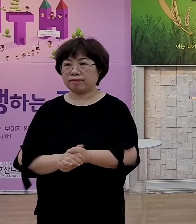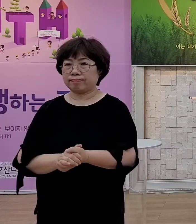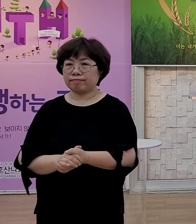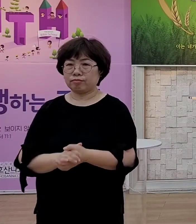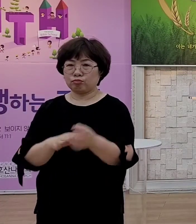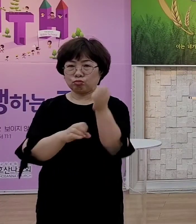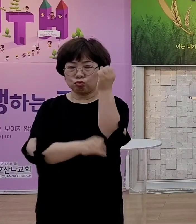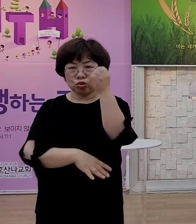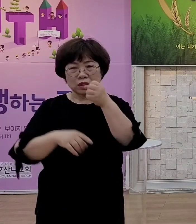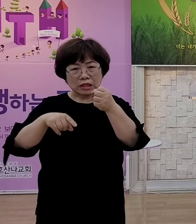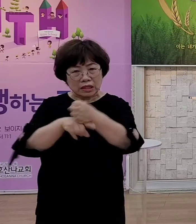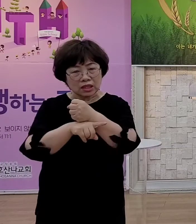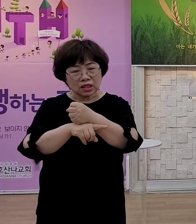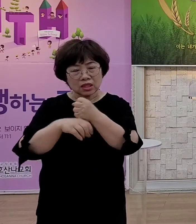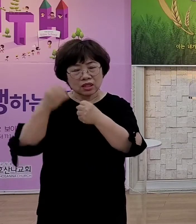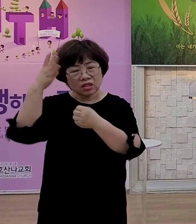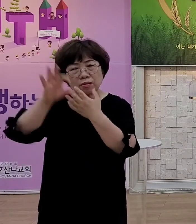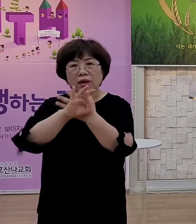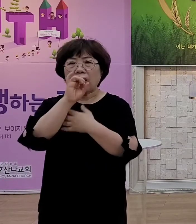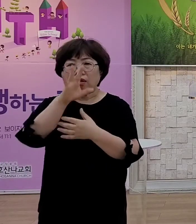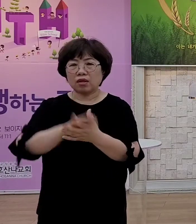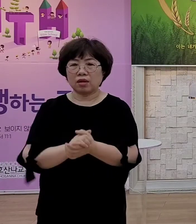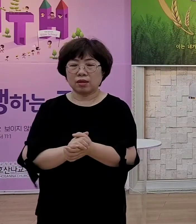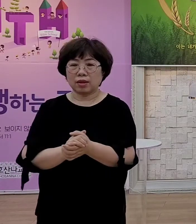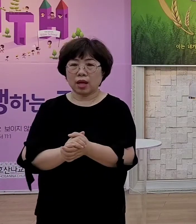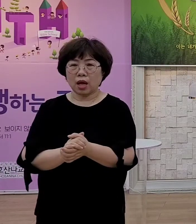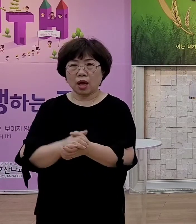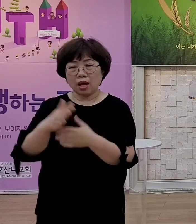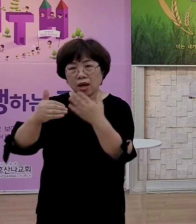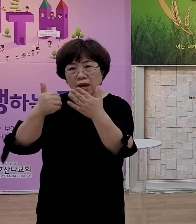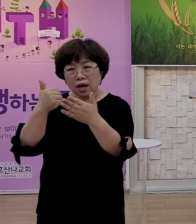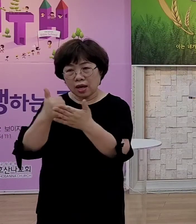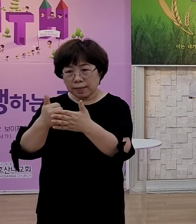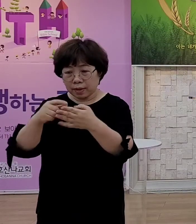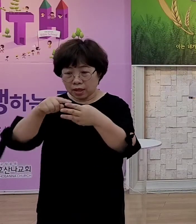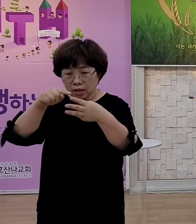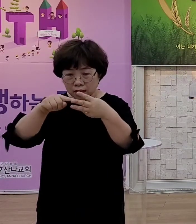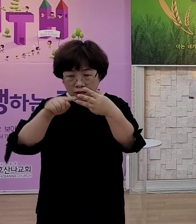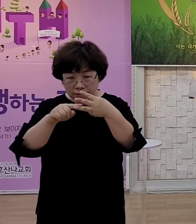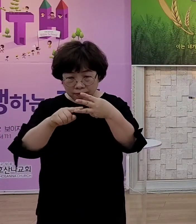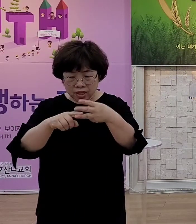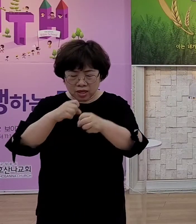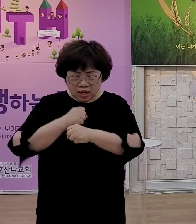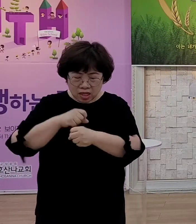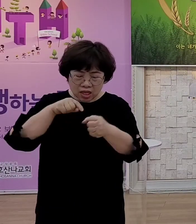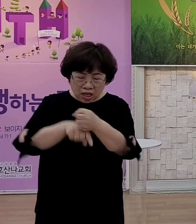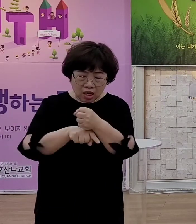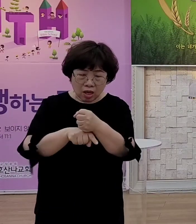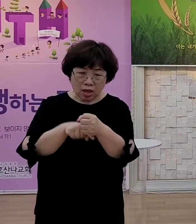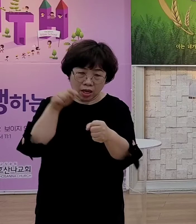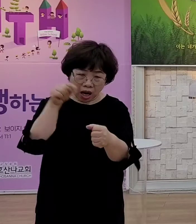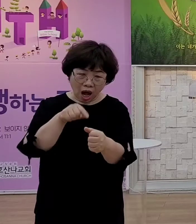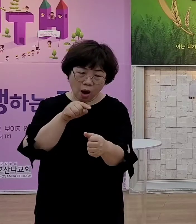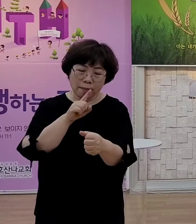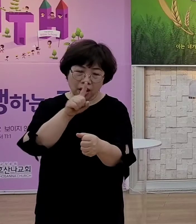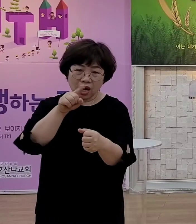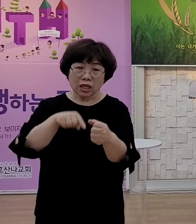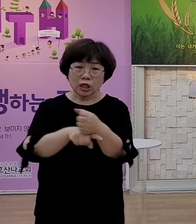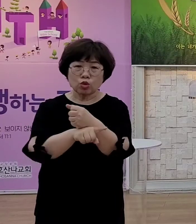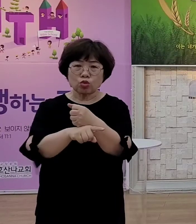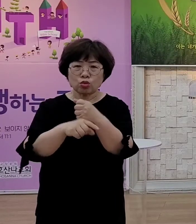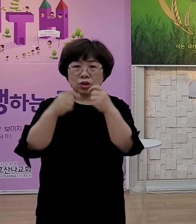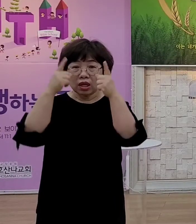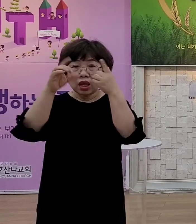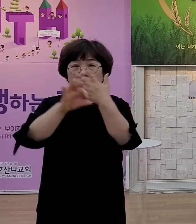왜 지키라고 했느냐? 이것만 우리가 분명히 알면 오늘 이 맥주 감사절이 구약이냐 신약이냐가 중요한 문제가 아니라는